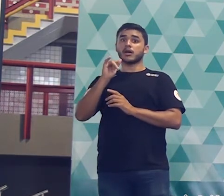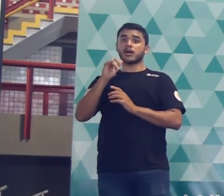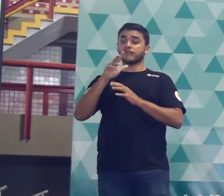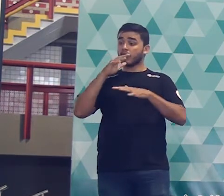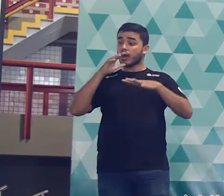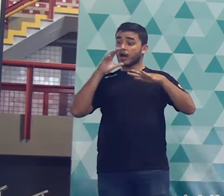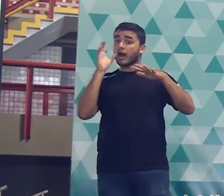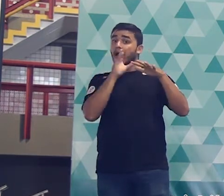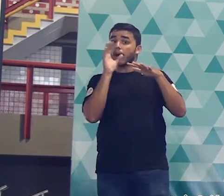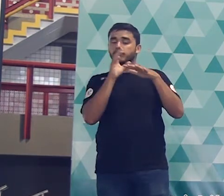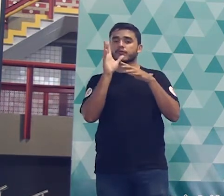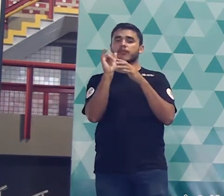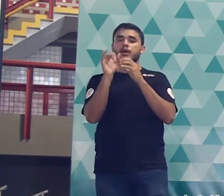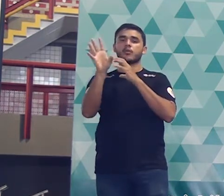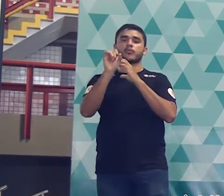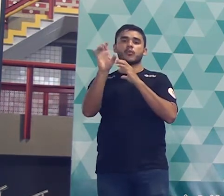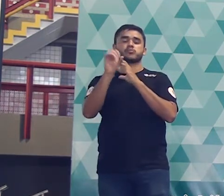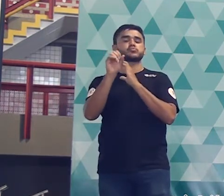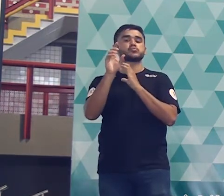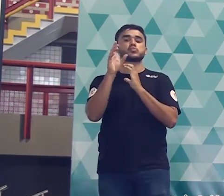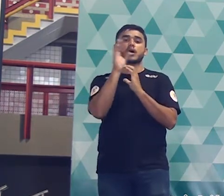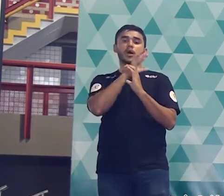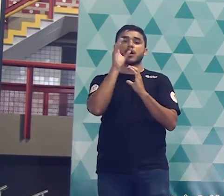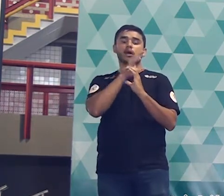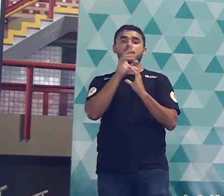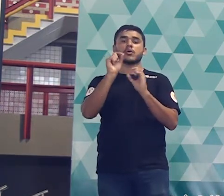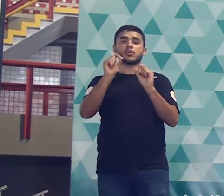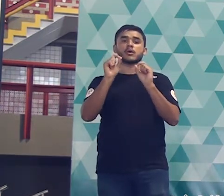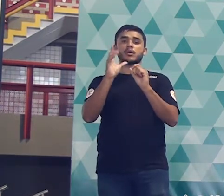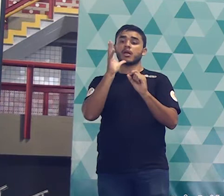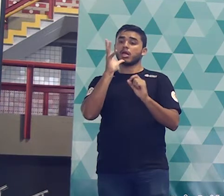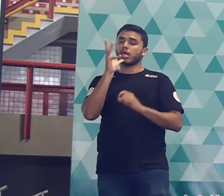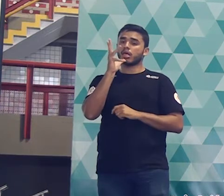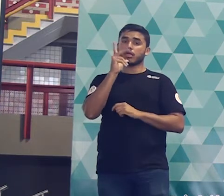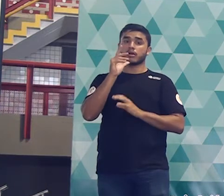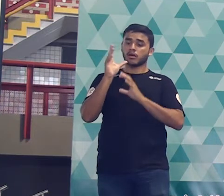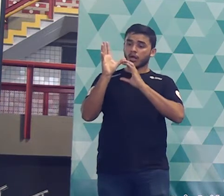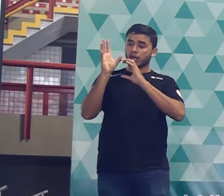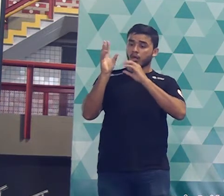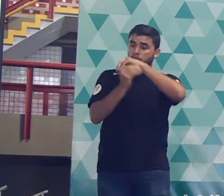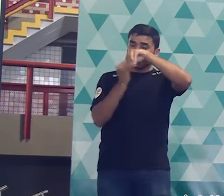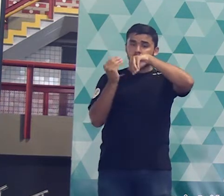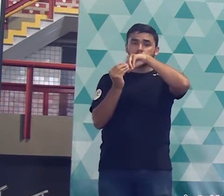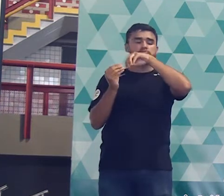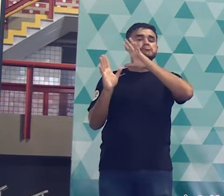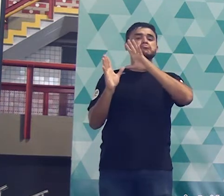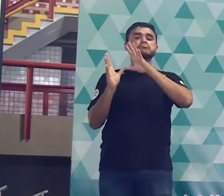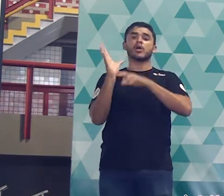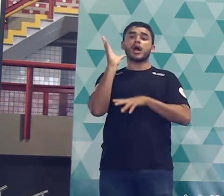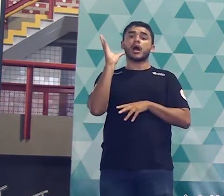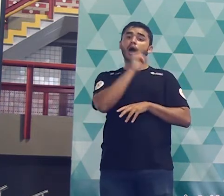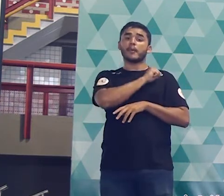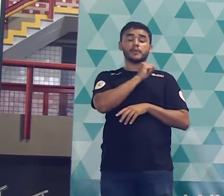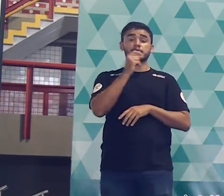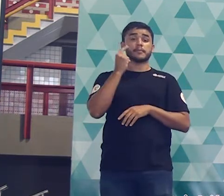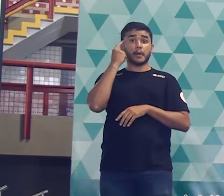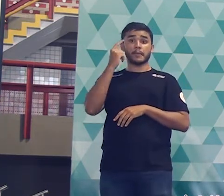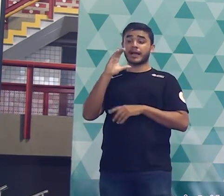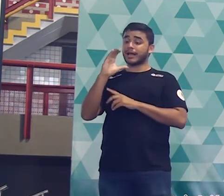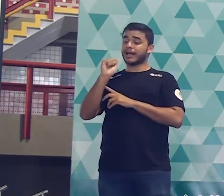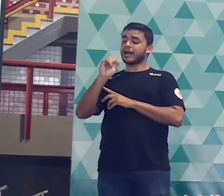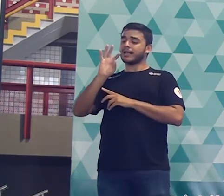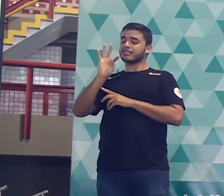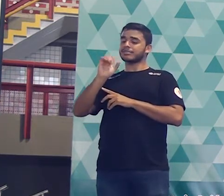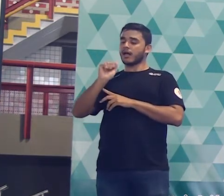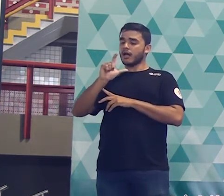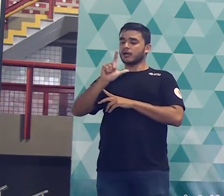calor absorvido. A única coisa que o catalisador faz é reduzir o tempo de reação. E se você reduz o tempo de reação, você vai